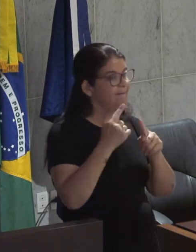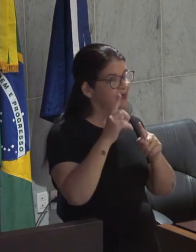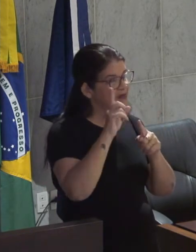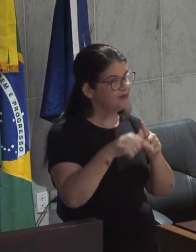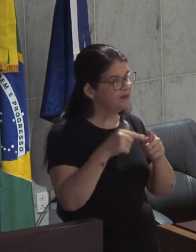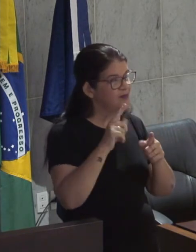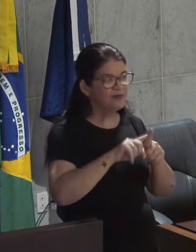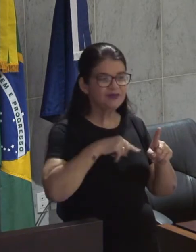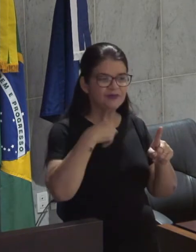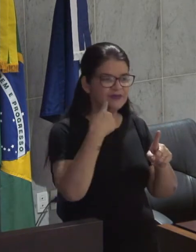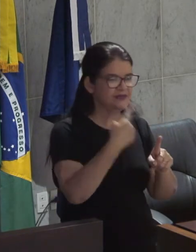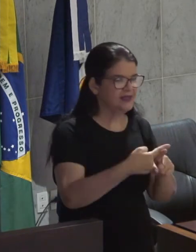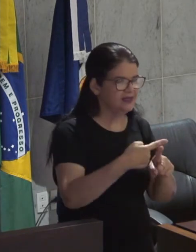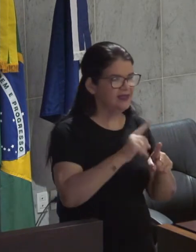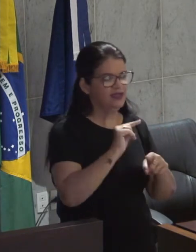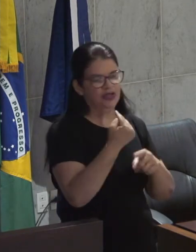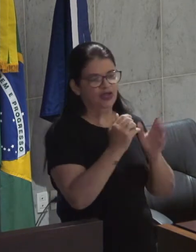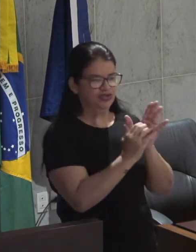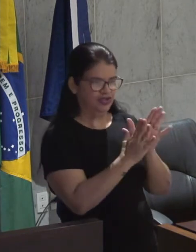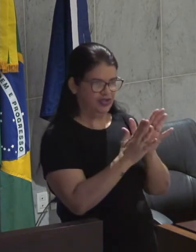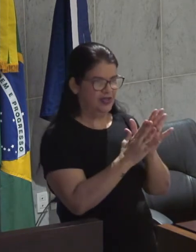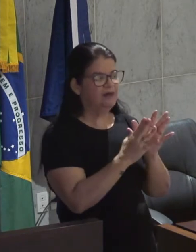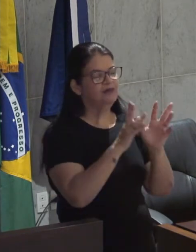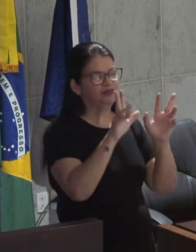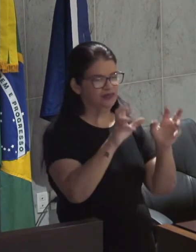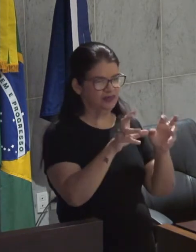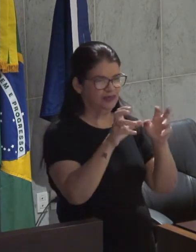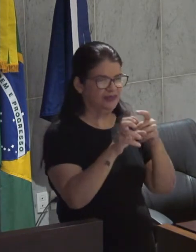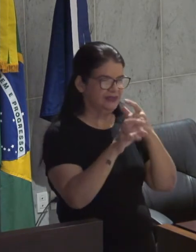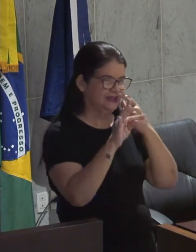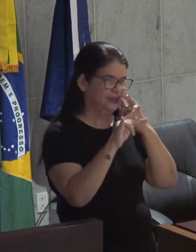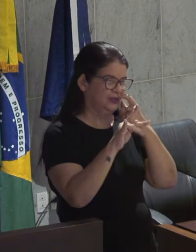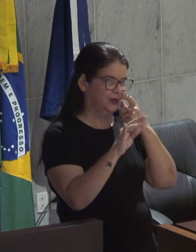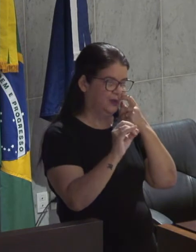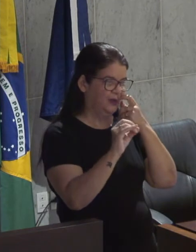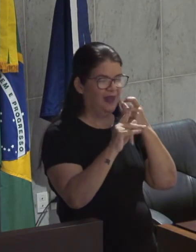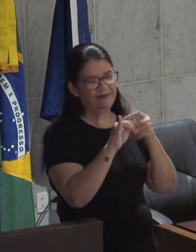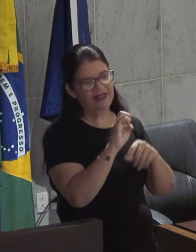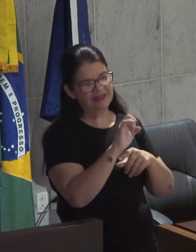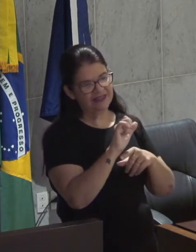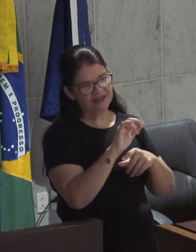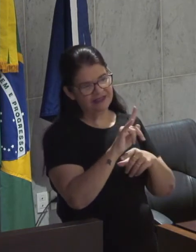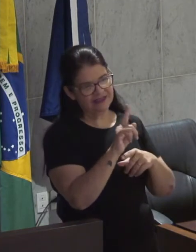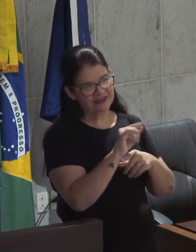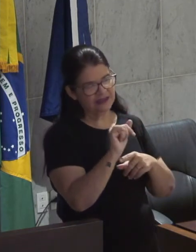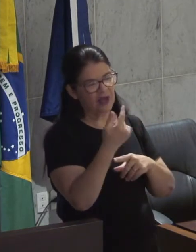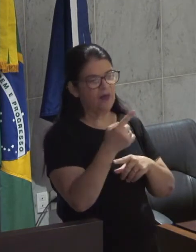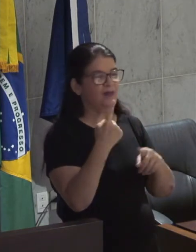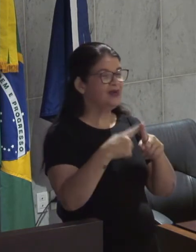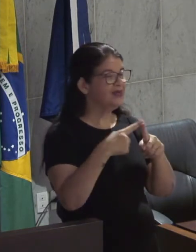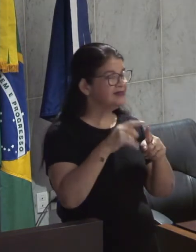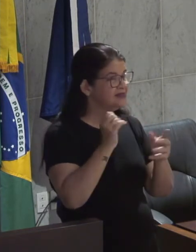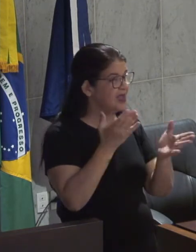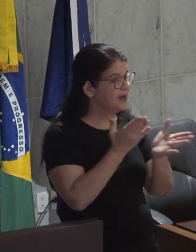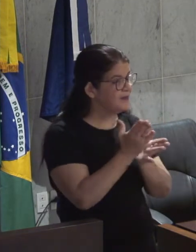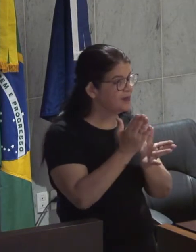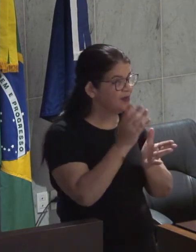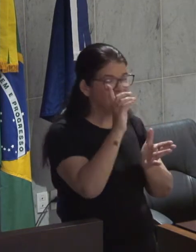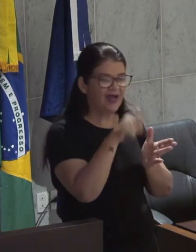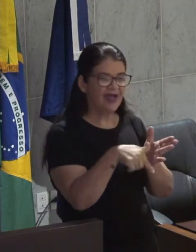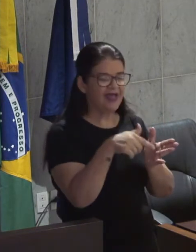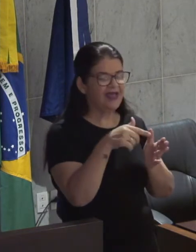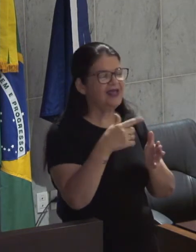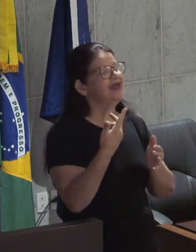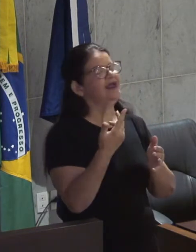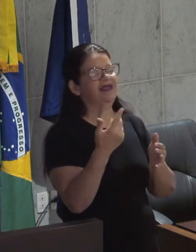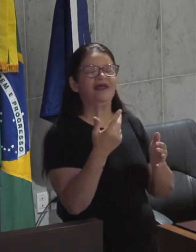mais além. Nós tiramos o título de capitalização, porque se passa a capitalização da Previdência, era a